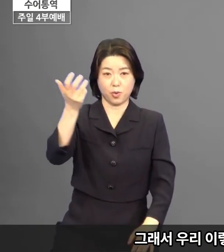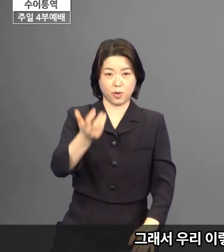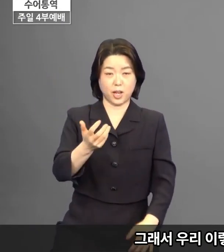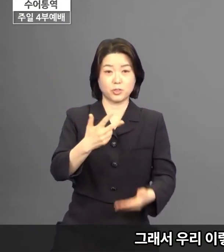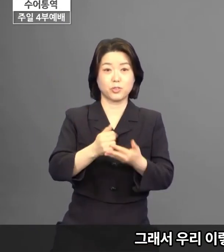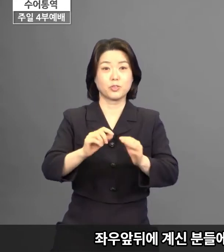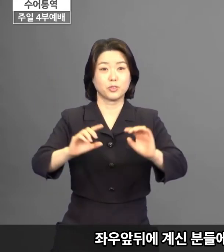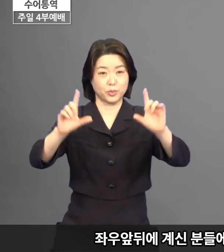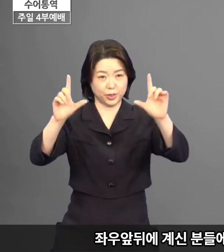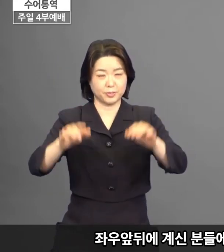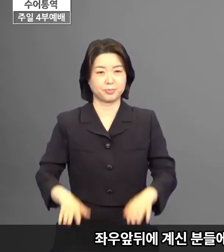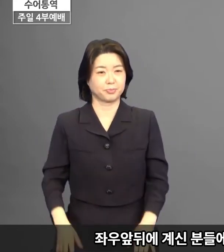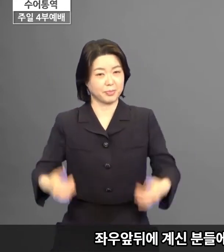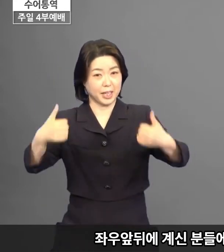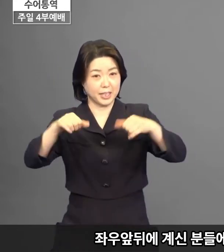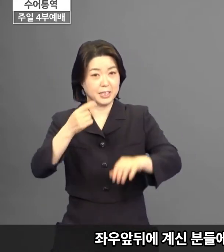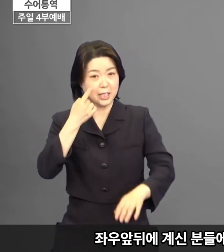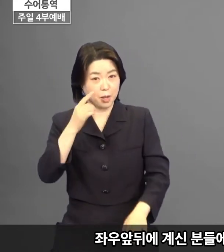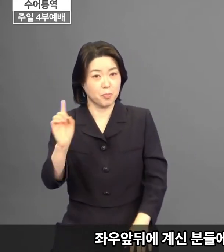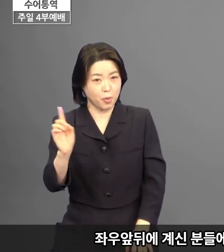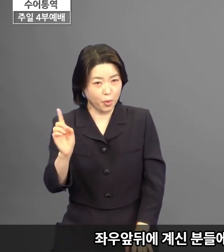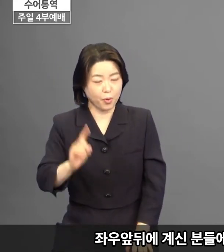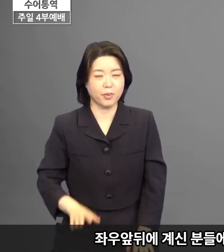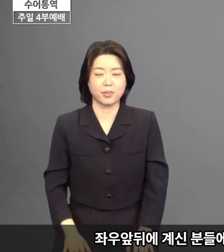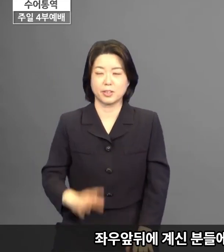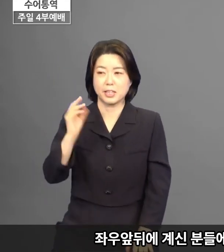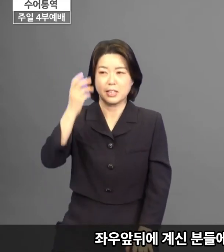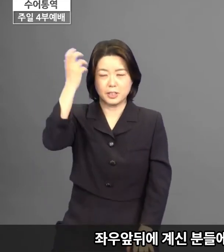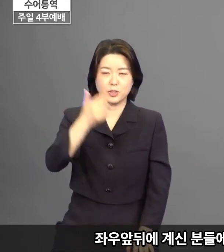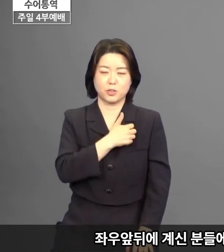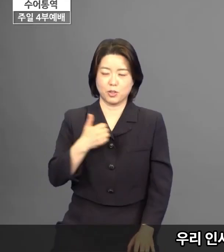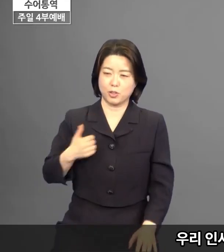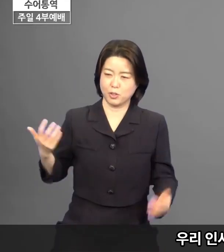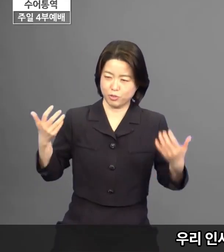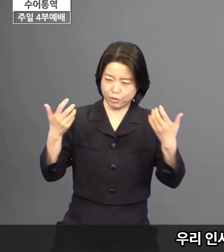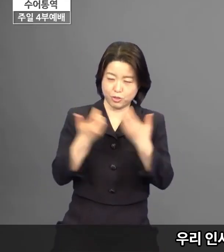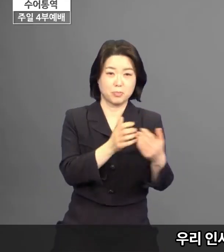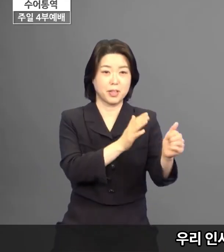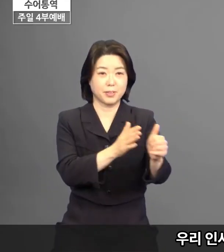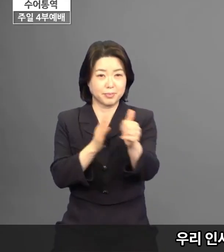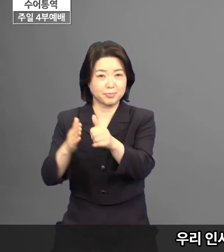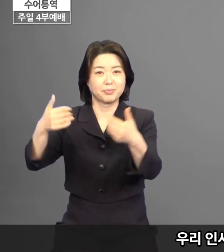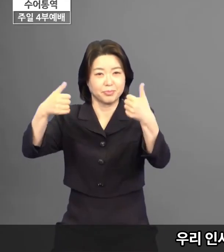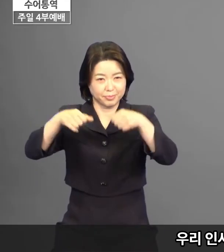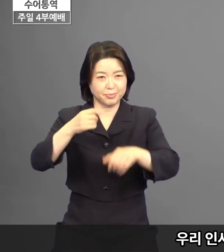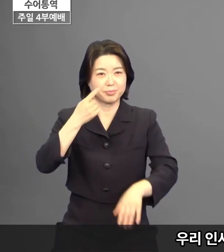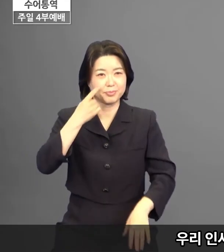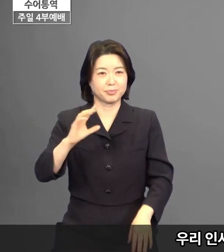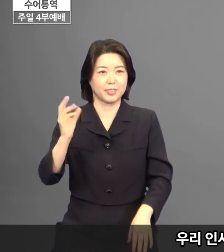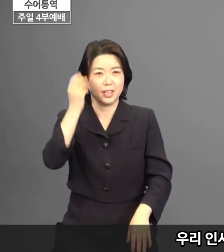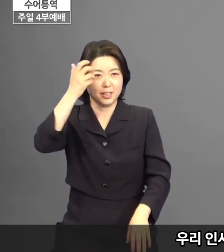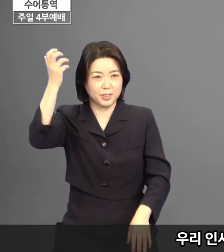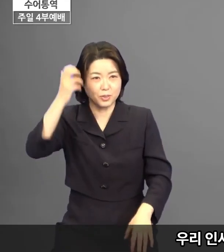이렇게 인사하겠습니다. 저희 앞에 계신 분들에게 성령으로 충만하십시다. 우리 인사하겠습니다.